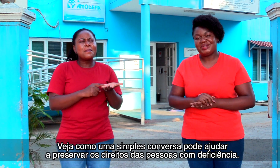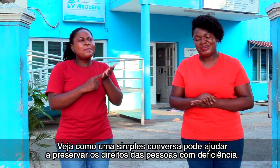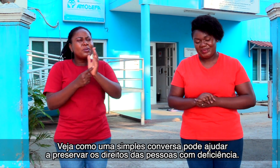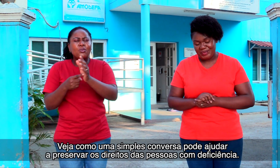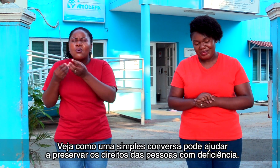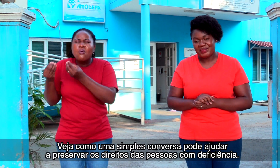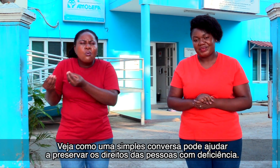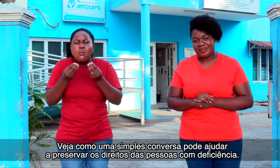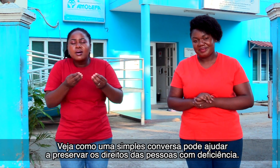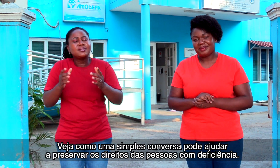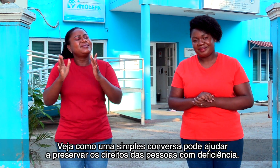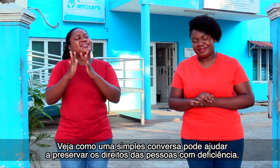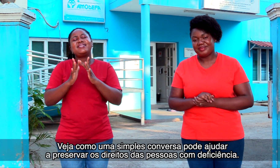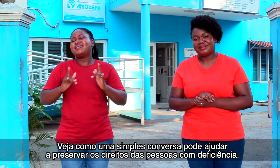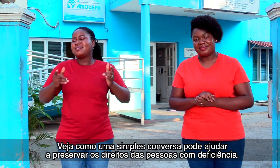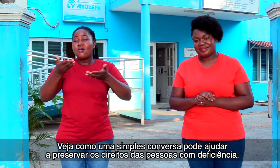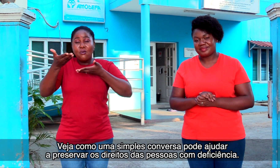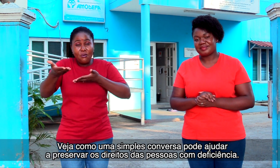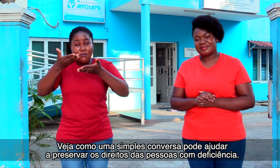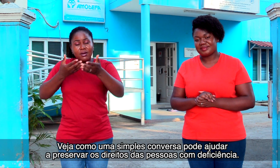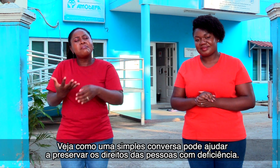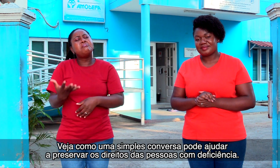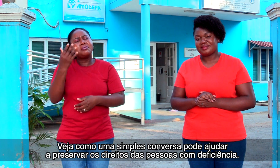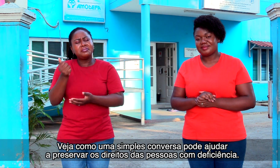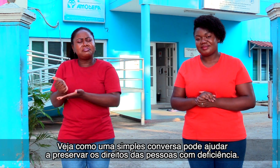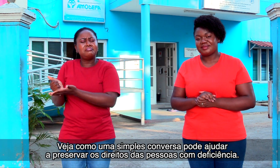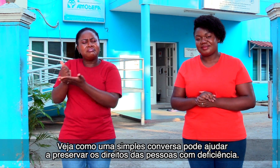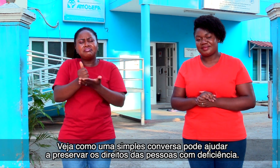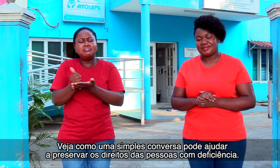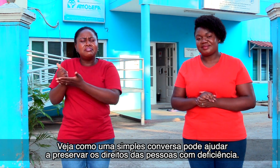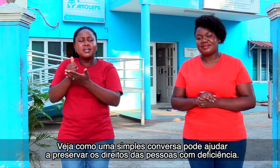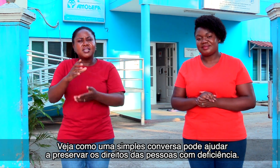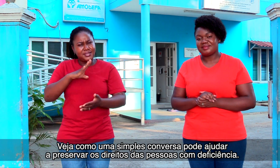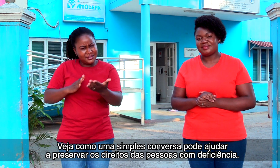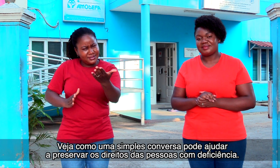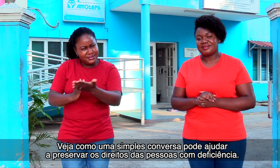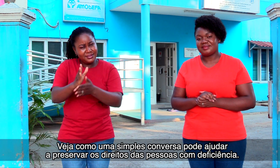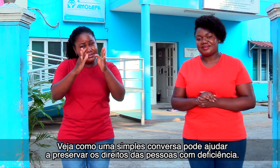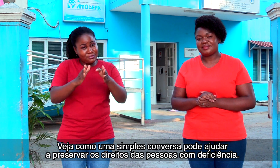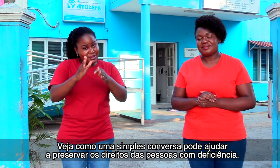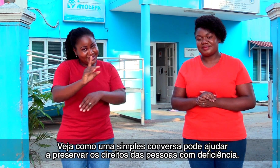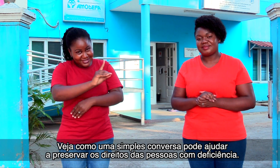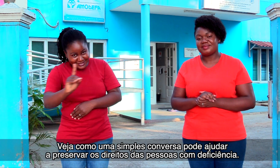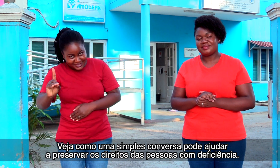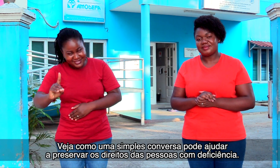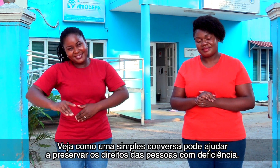Veja como uma simples conversa pode ajudar a preservar os direitos das pessoas com deficiência.